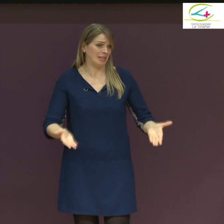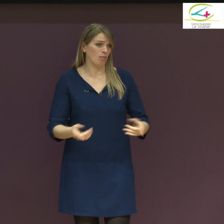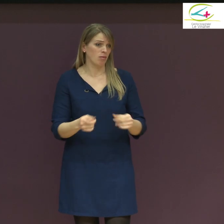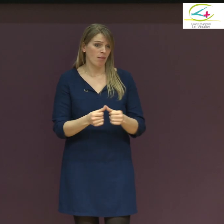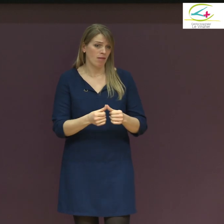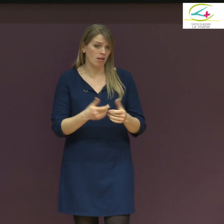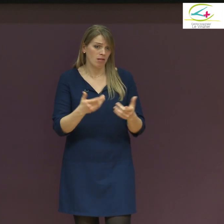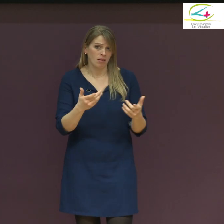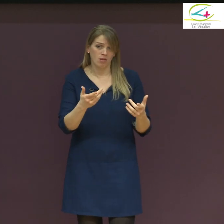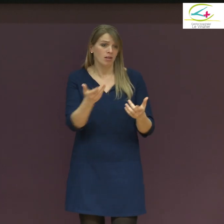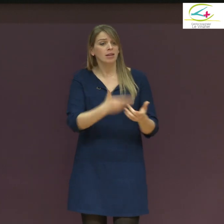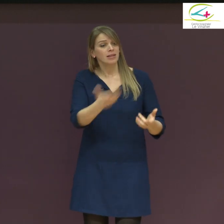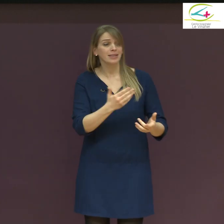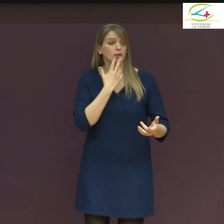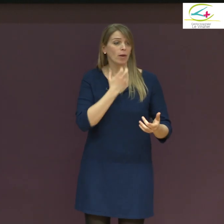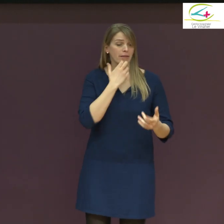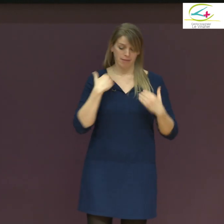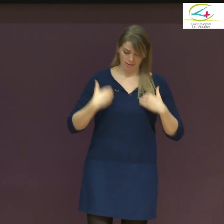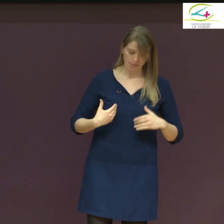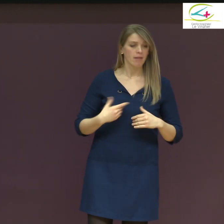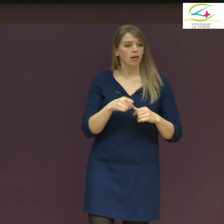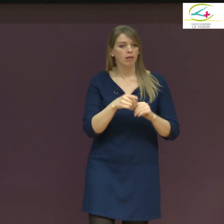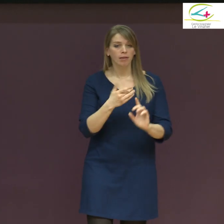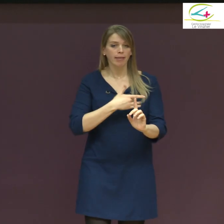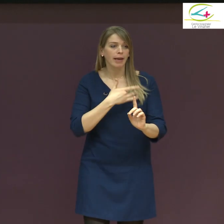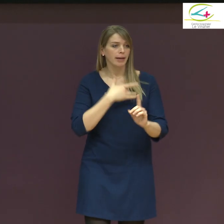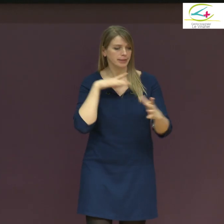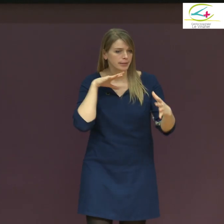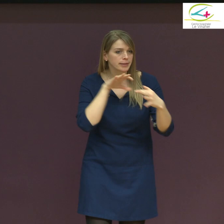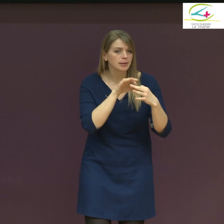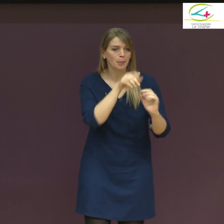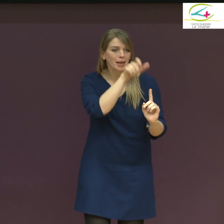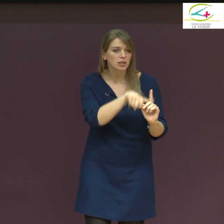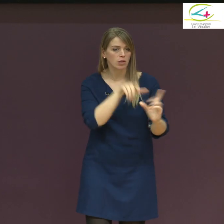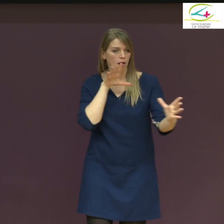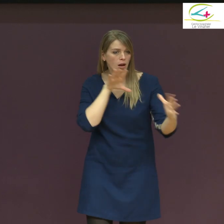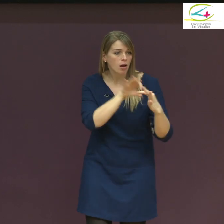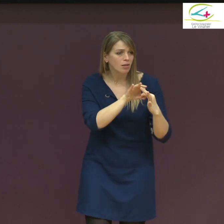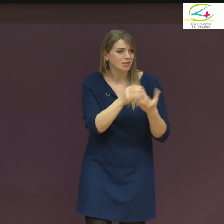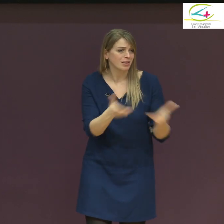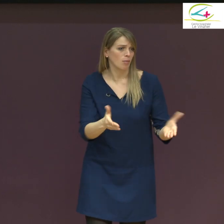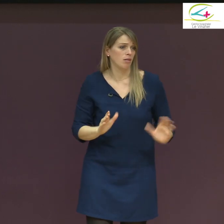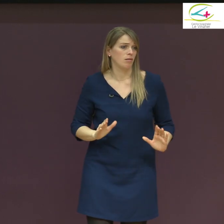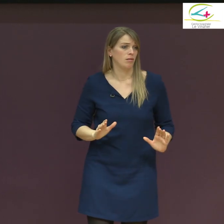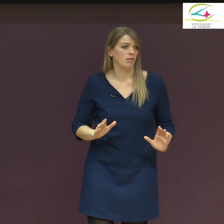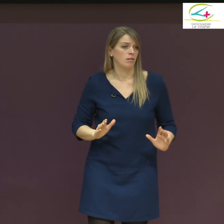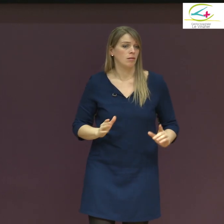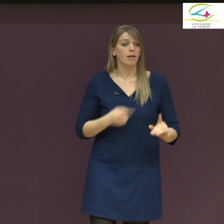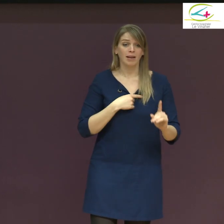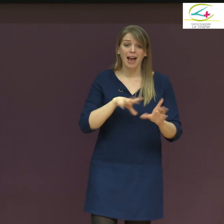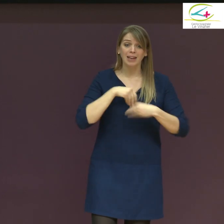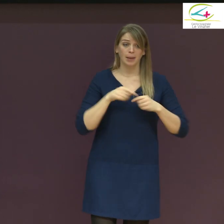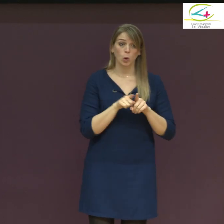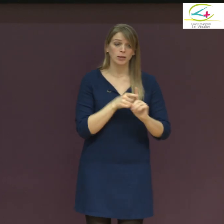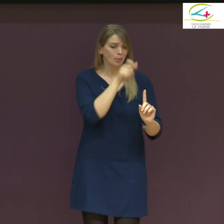faire, c'est un, s'intéresser à l'autre, être capable d'accepter que l'autre il soit triste,